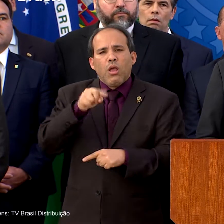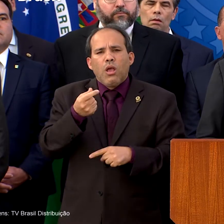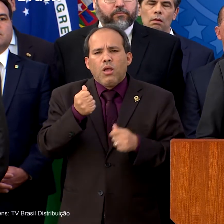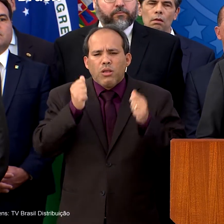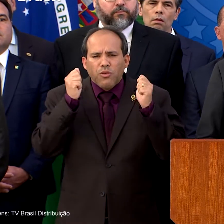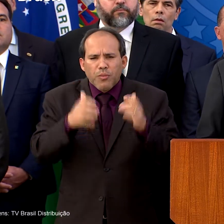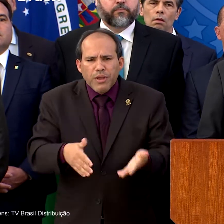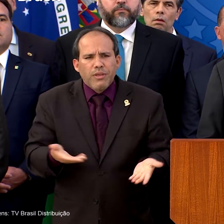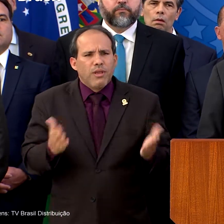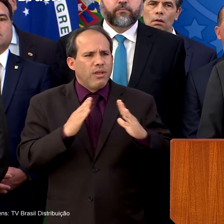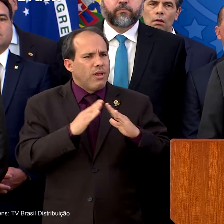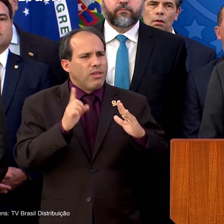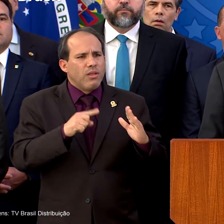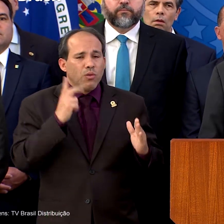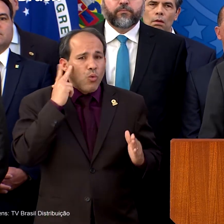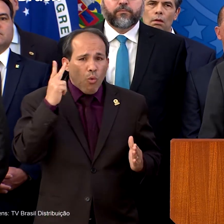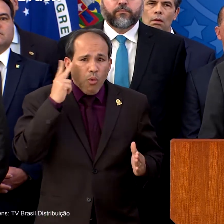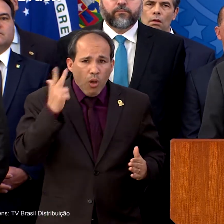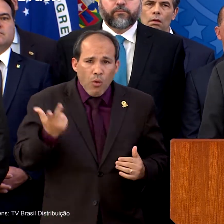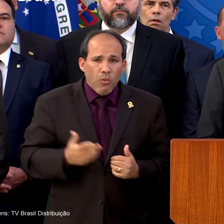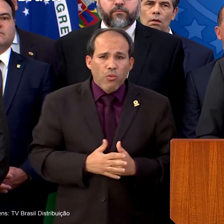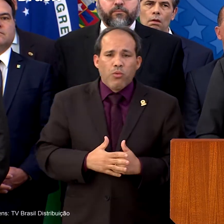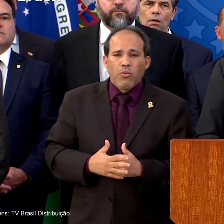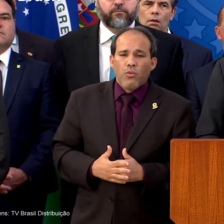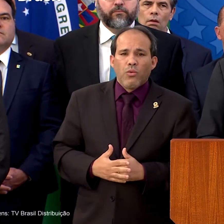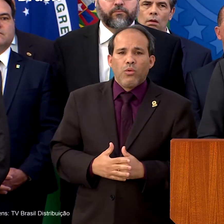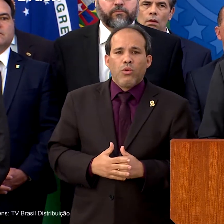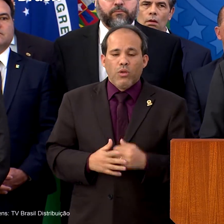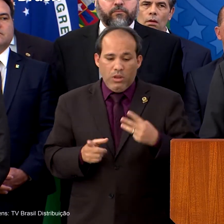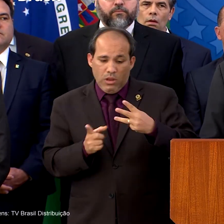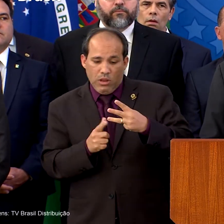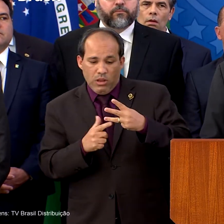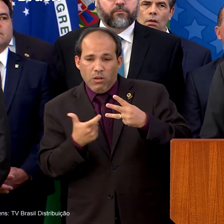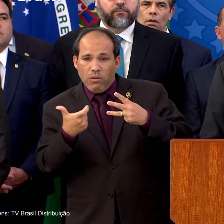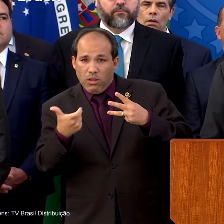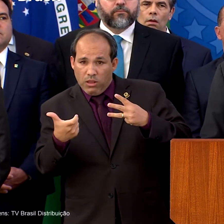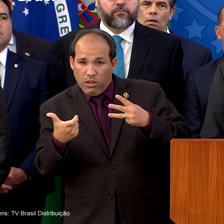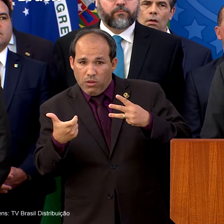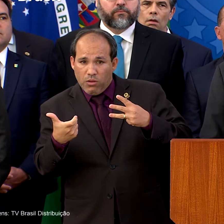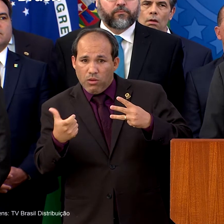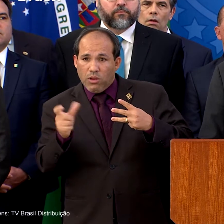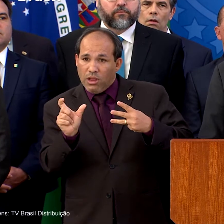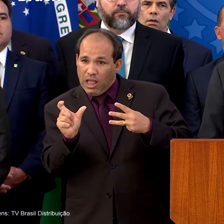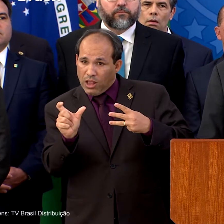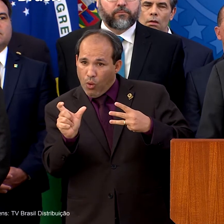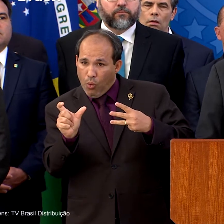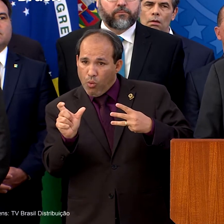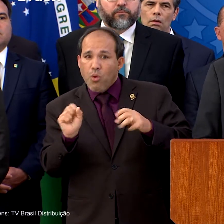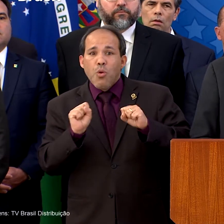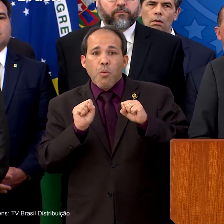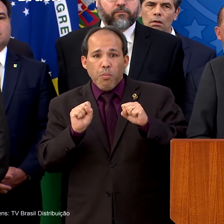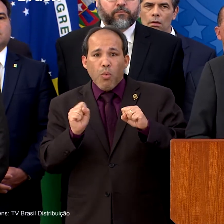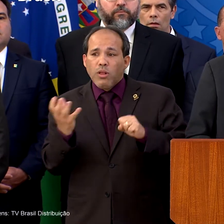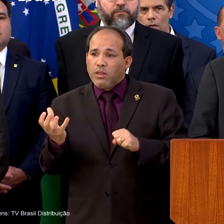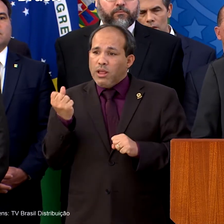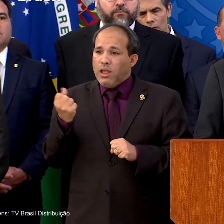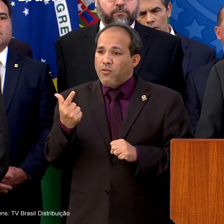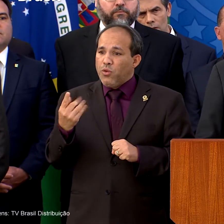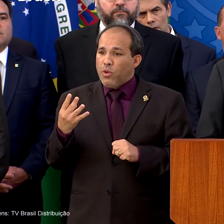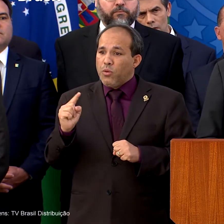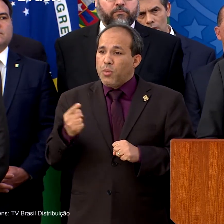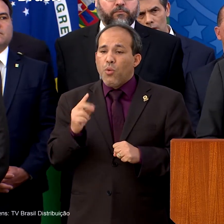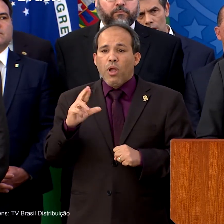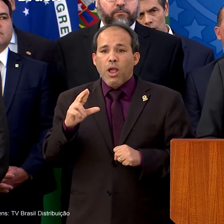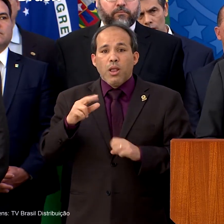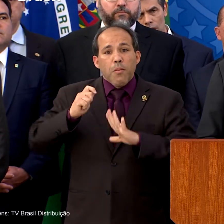de casa normal oi e um terceiro cartão que eu posso sacar 24 mil por